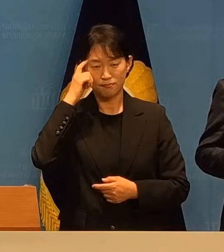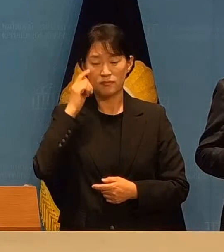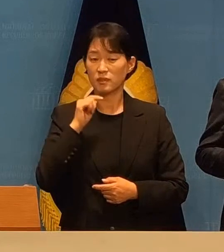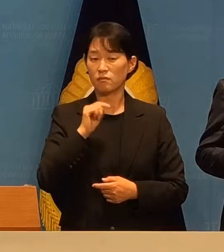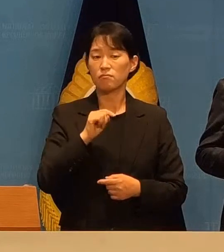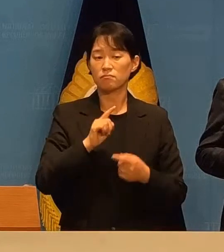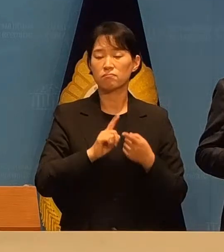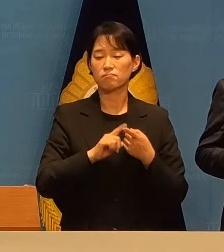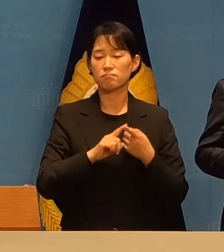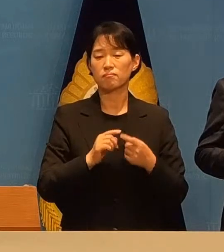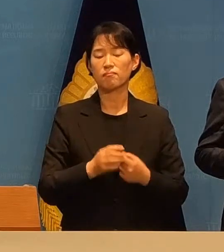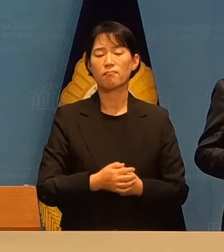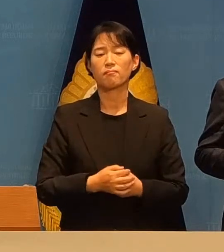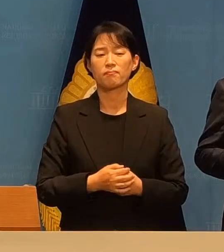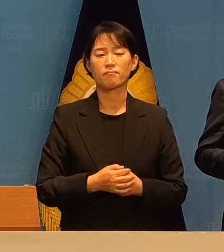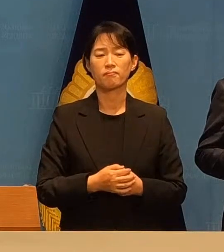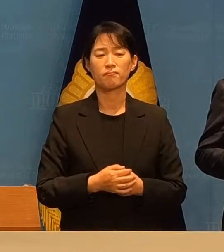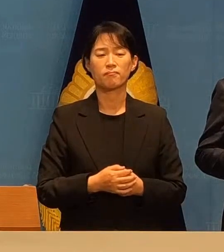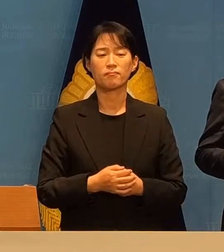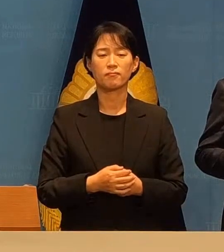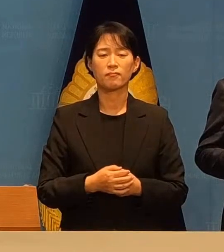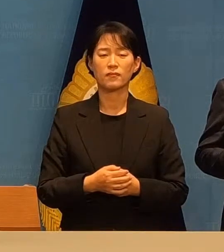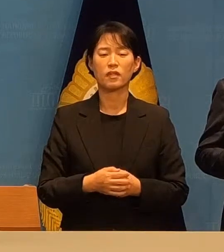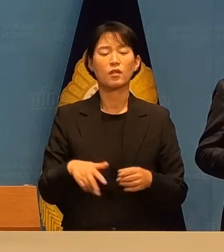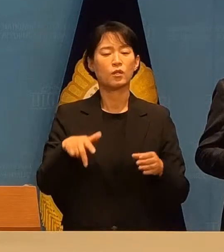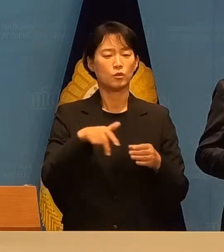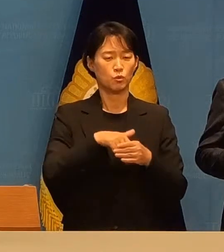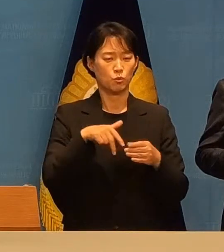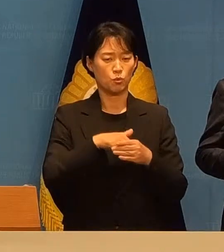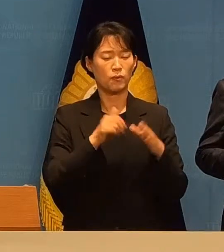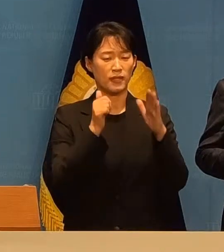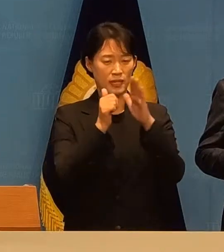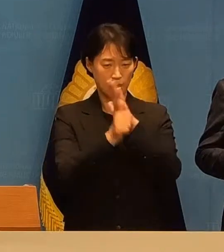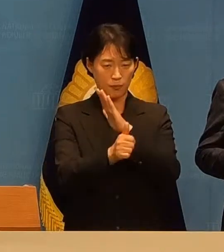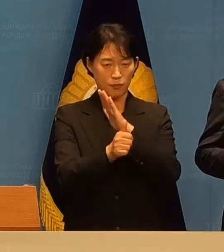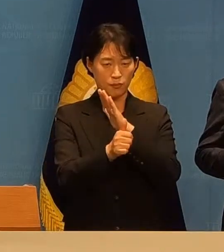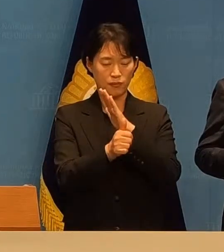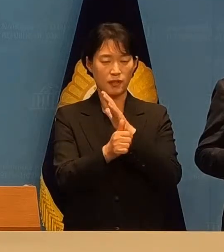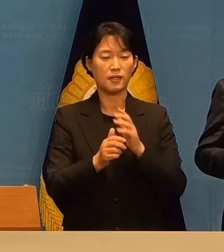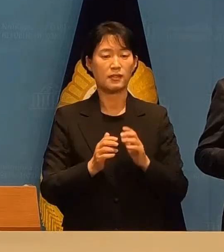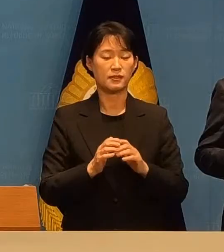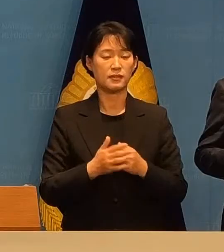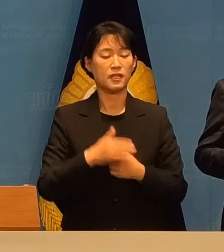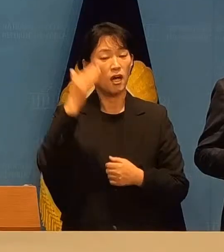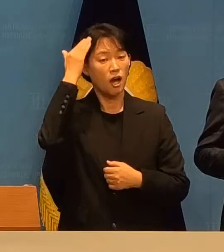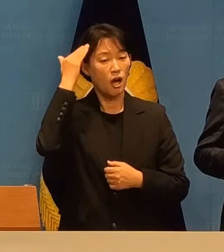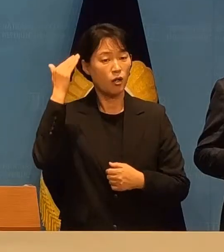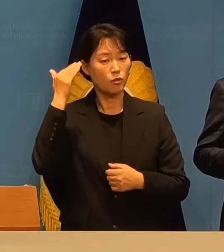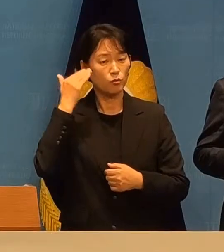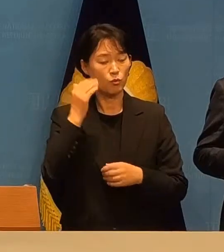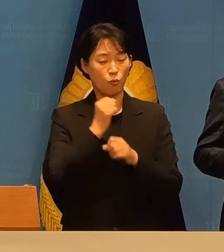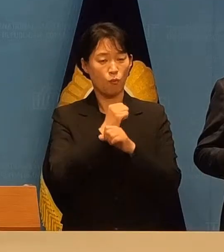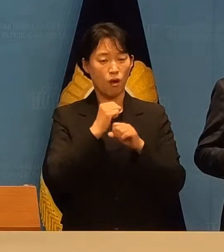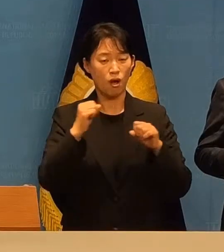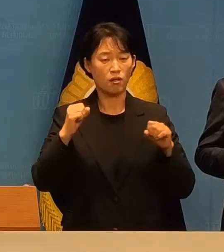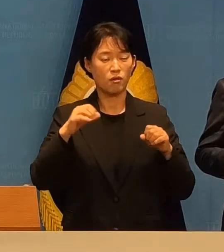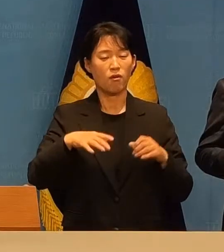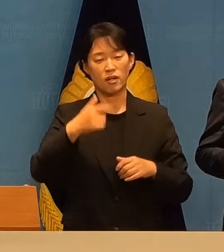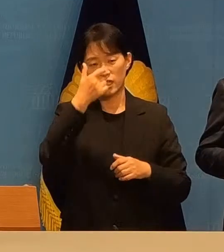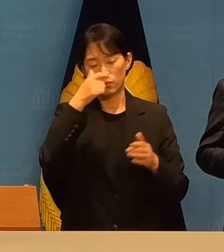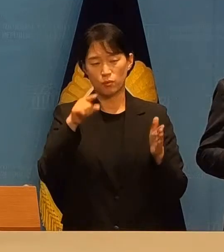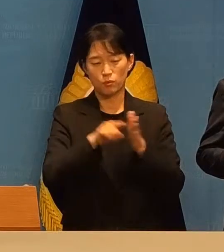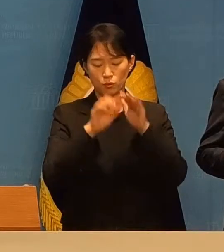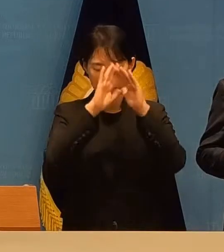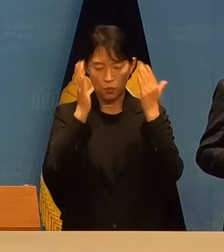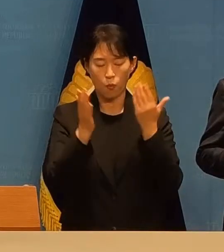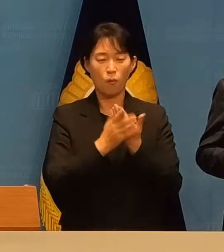대해서 우리 종교계를 대표한다고 할 수 있는 우리 대한민국 광역 기독교